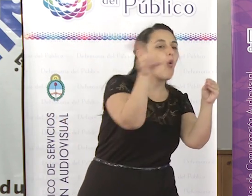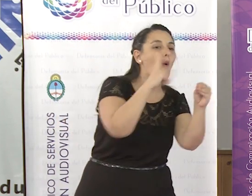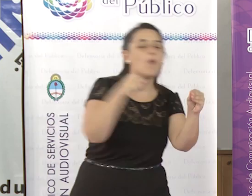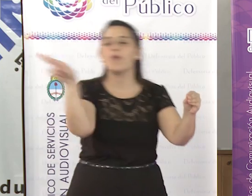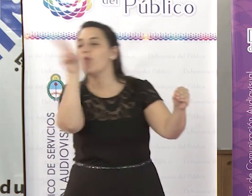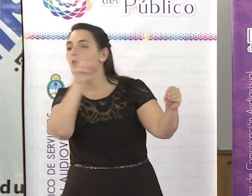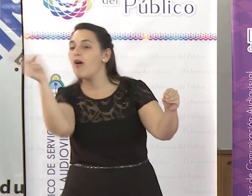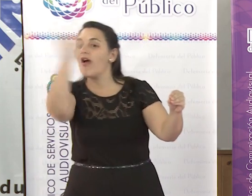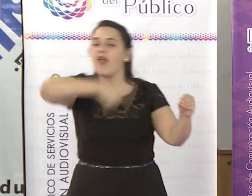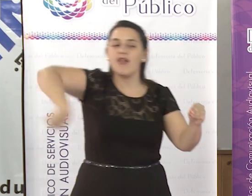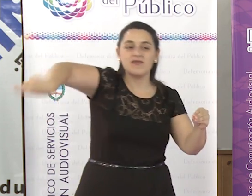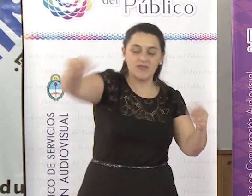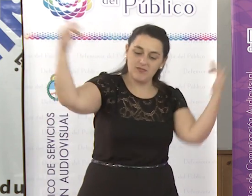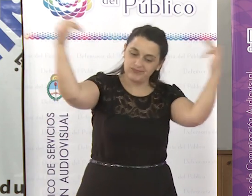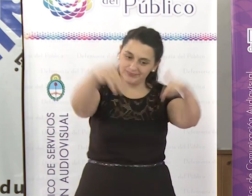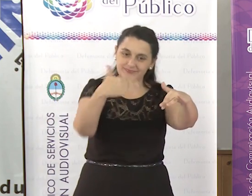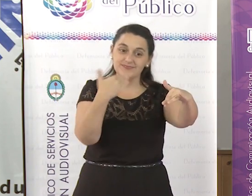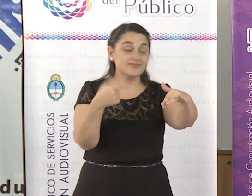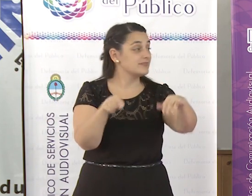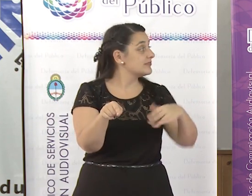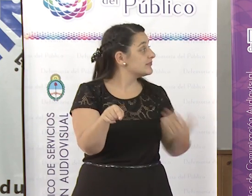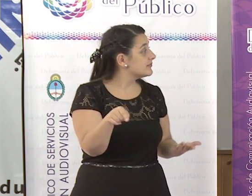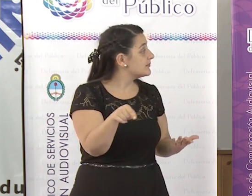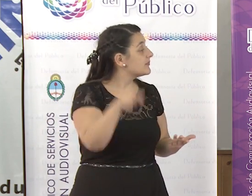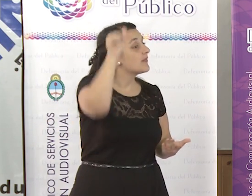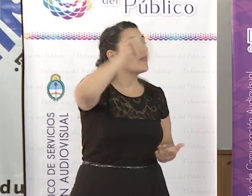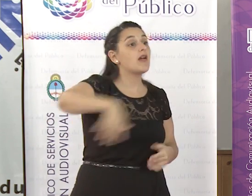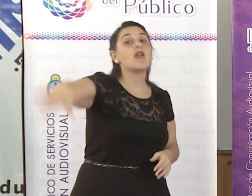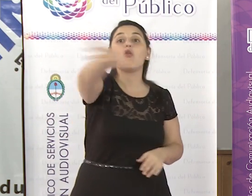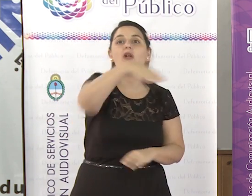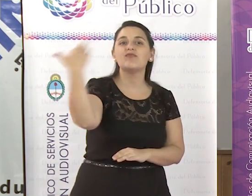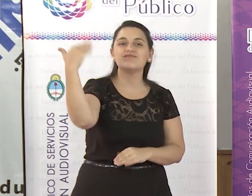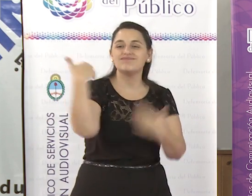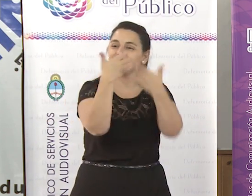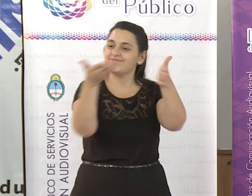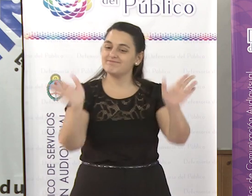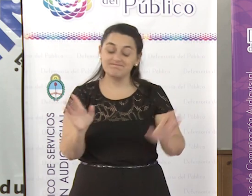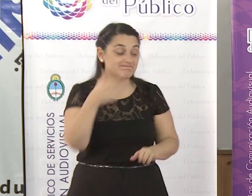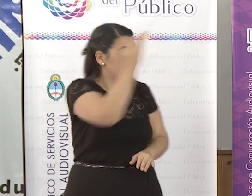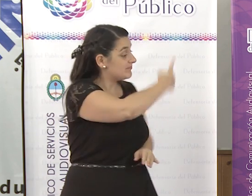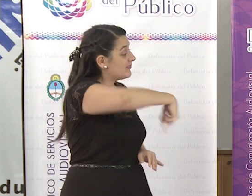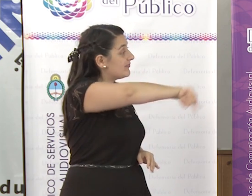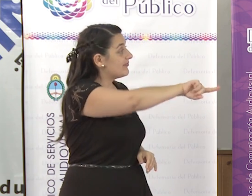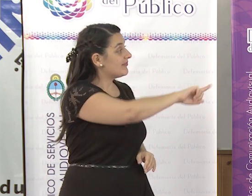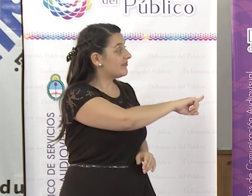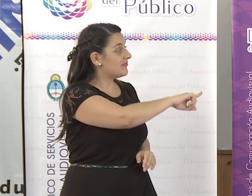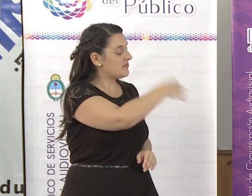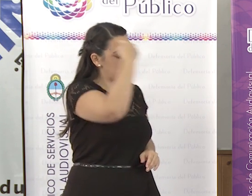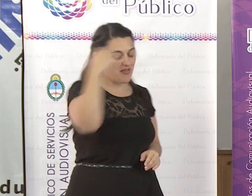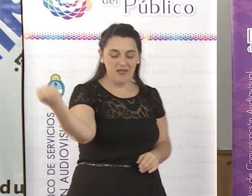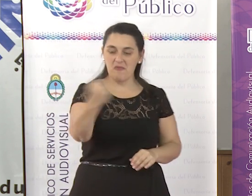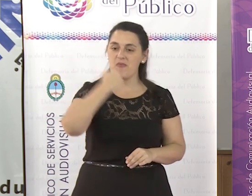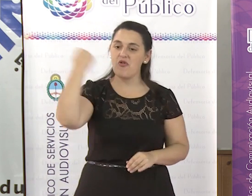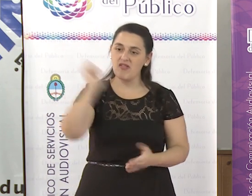hermanos y hermanas que se encuentran presentes acá en esta audiencia pública la verdad es que para nosotros es más importante